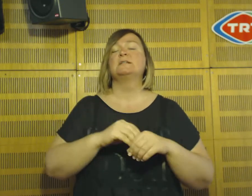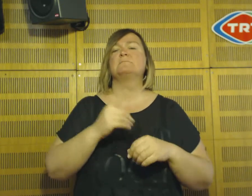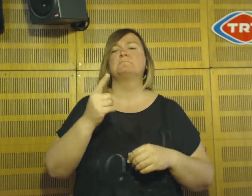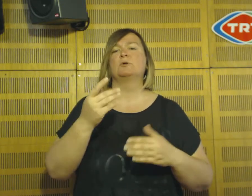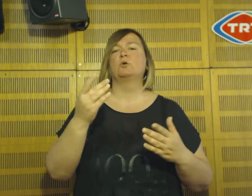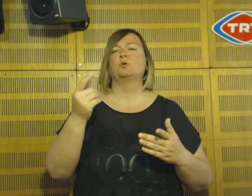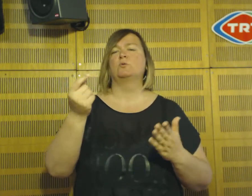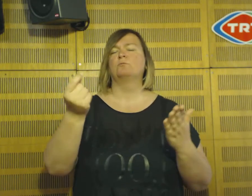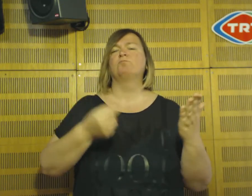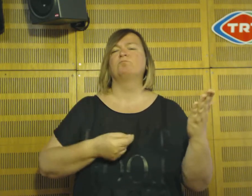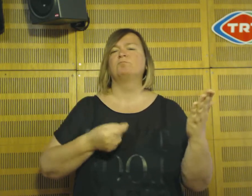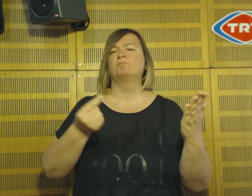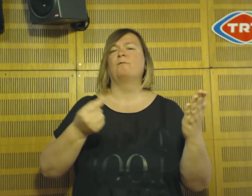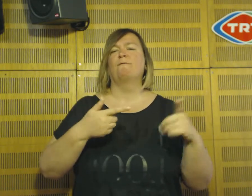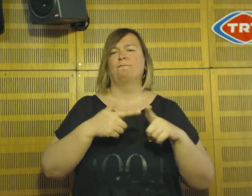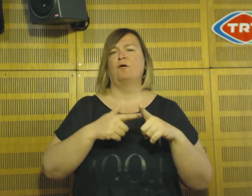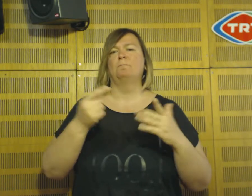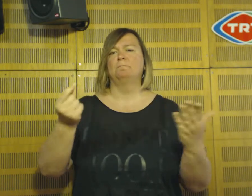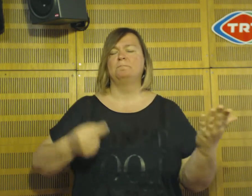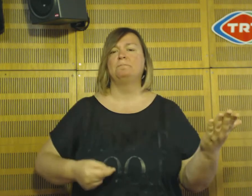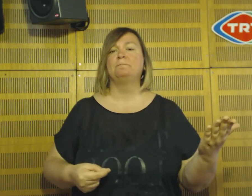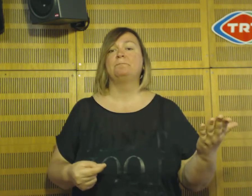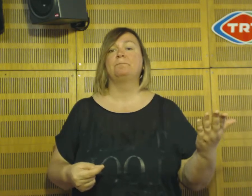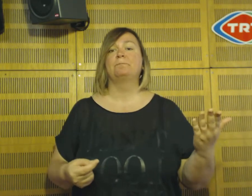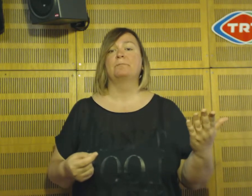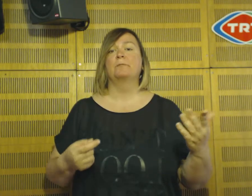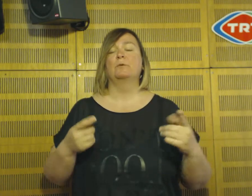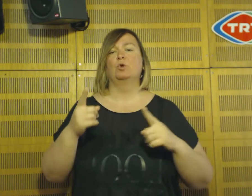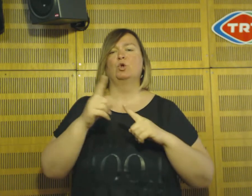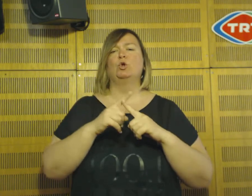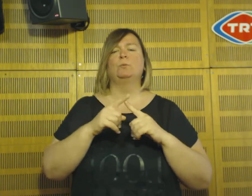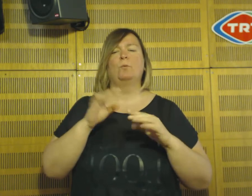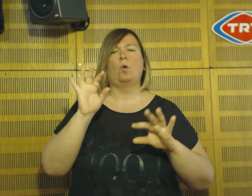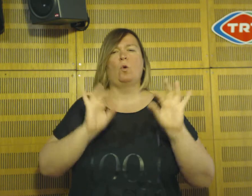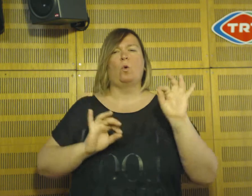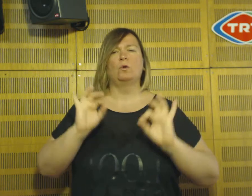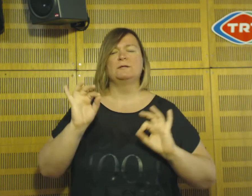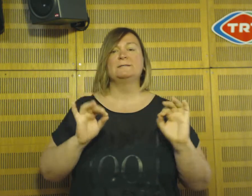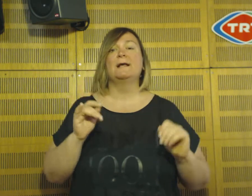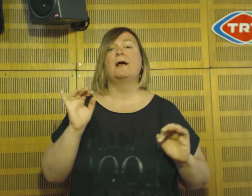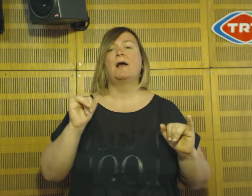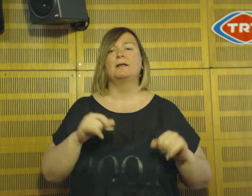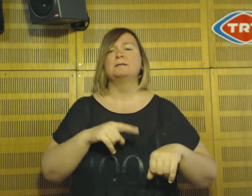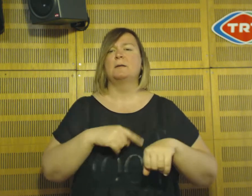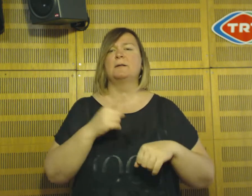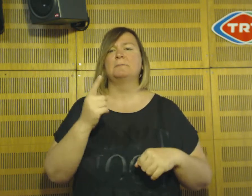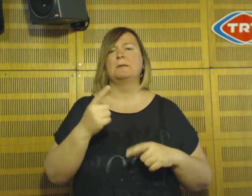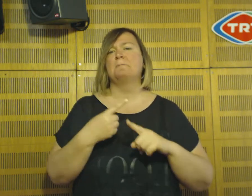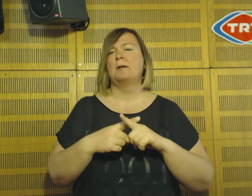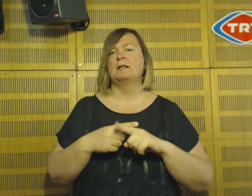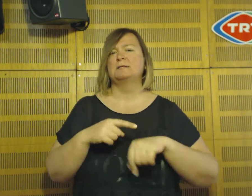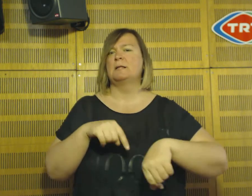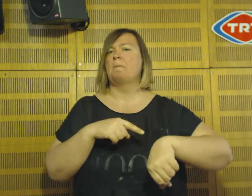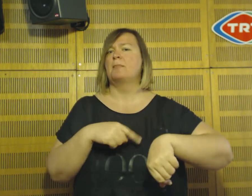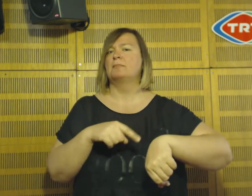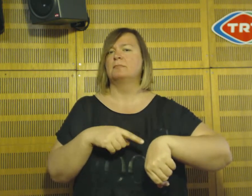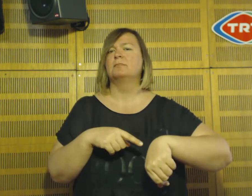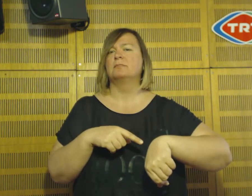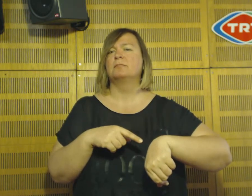doldurulan form, bir tutum ölçeği ve aynı zamanda bir paylaşılan zaman